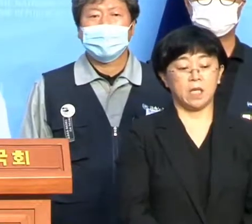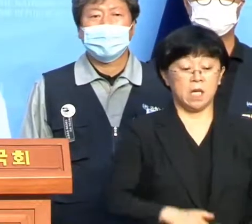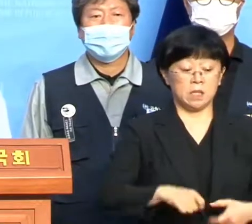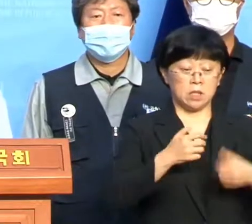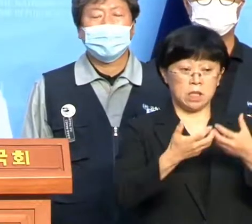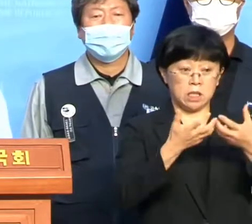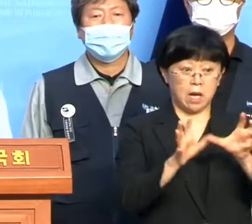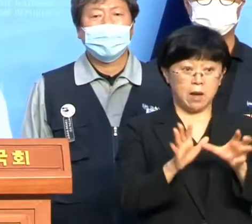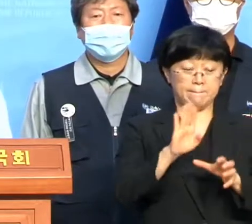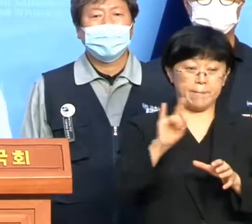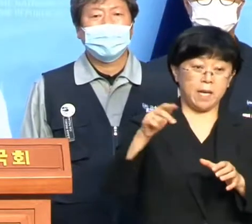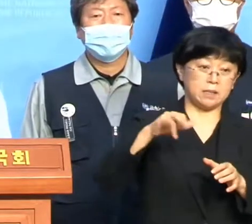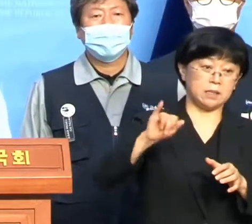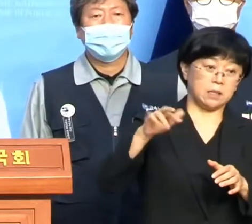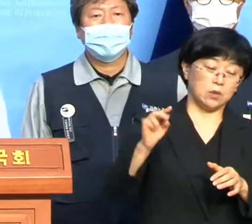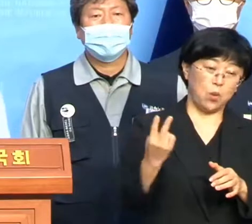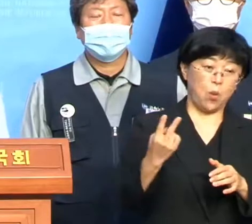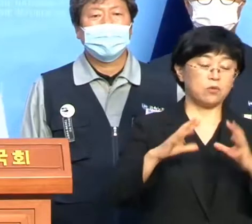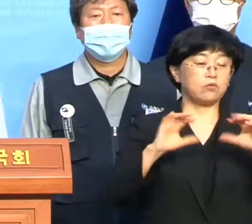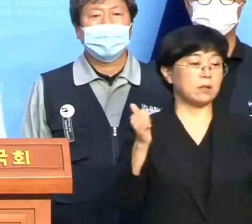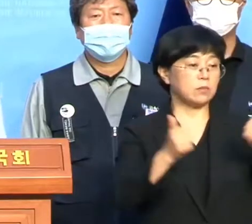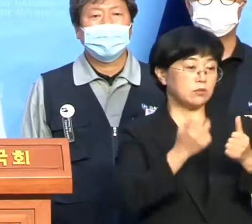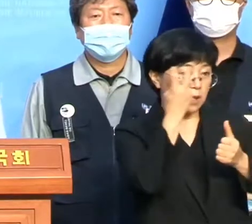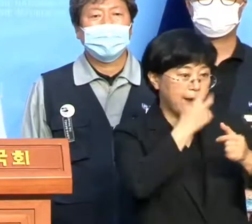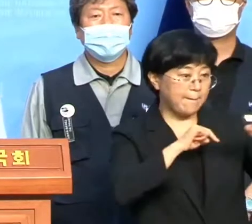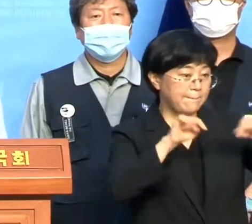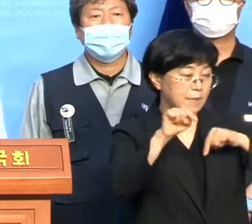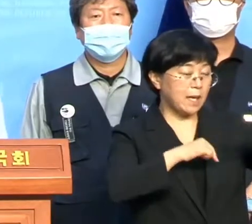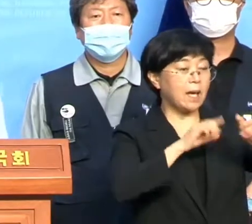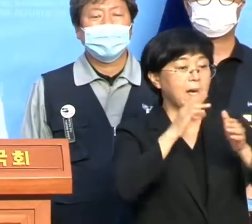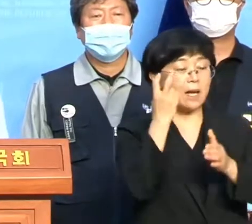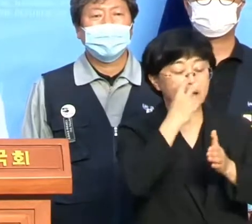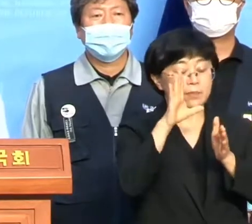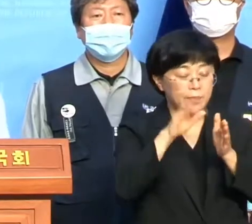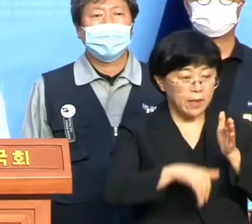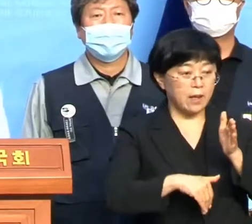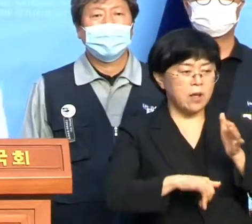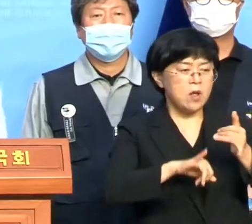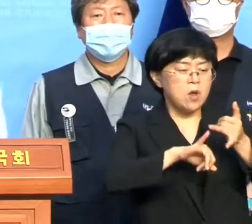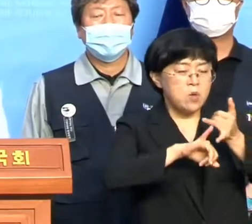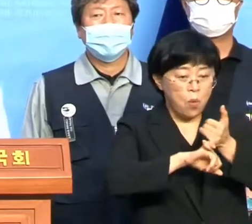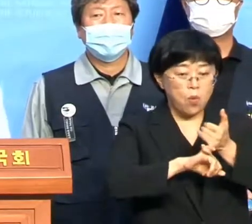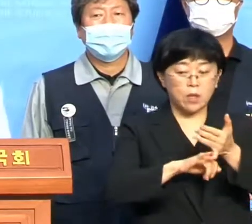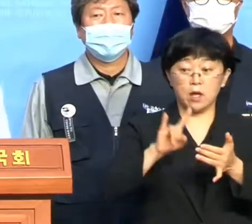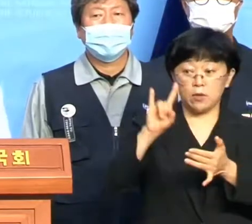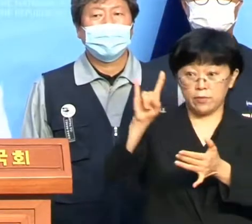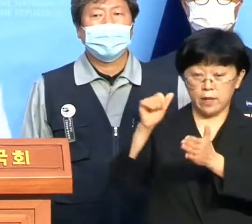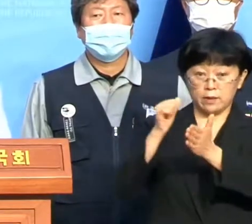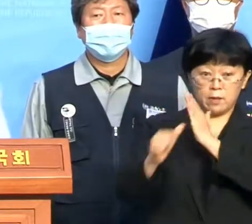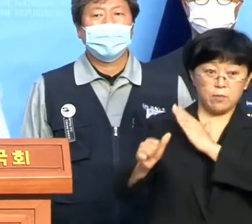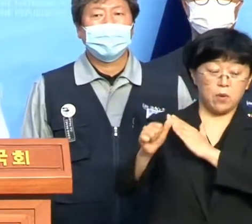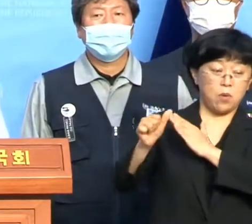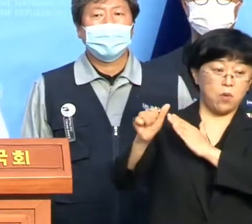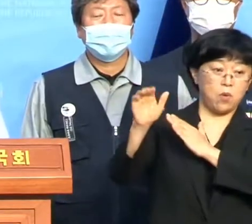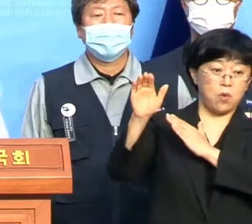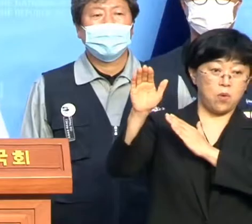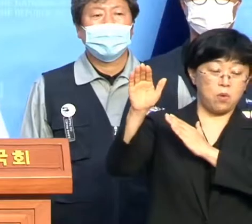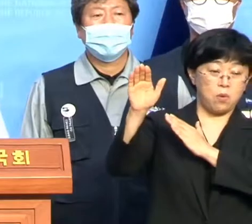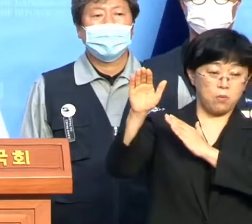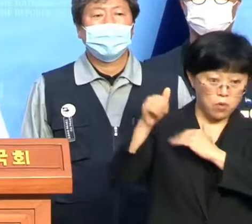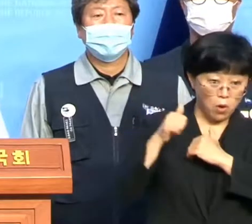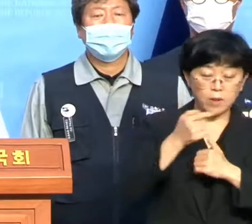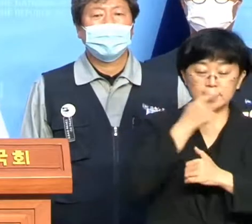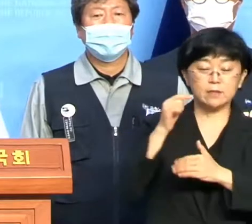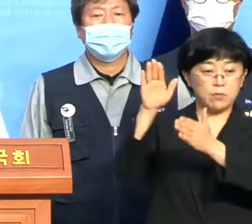배진교 의원님께서 국정감사에서 반드시 에 현대중공업의 대표를 저희로